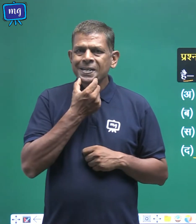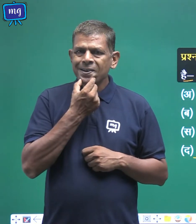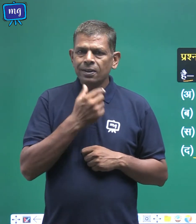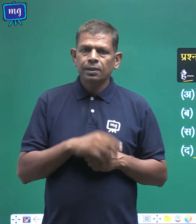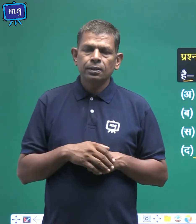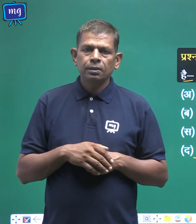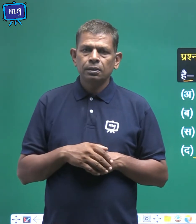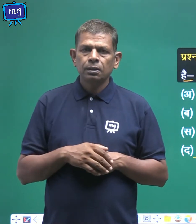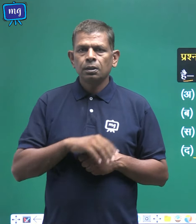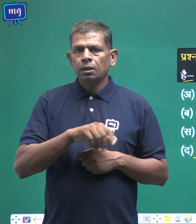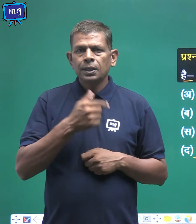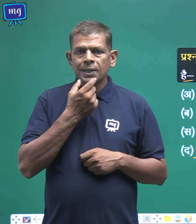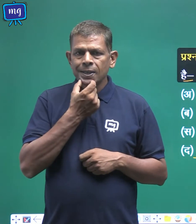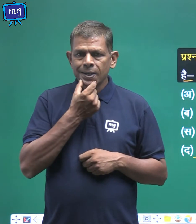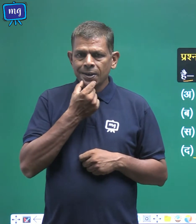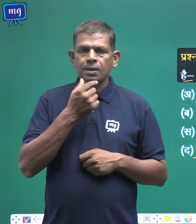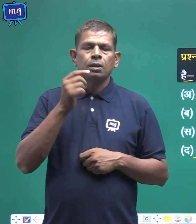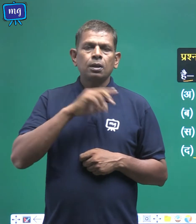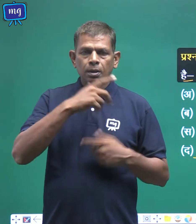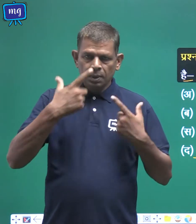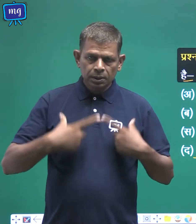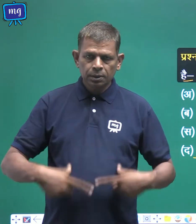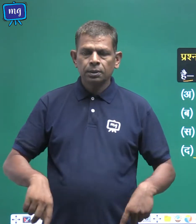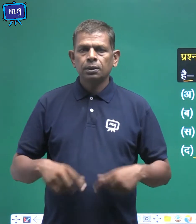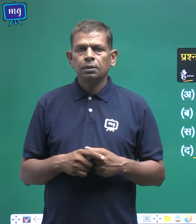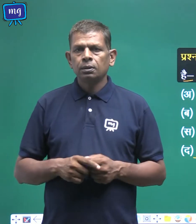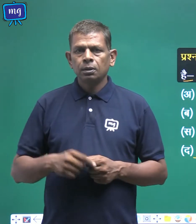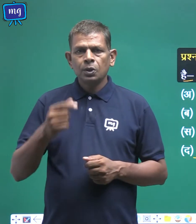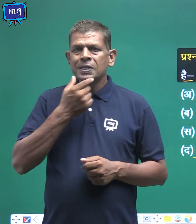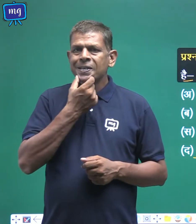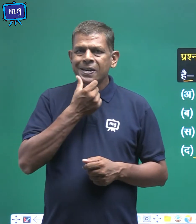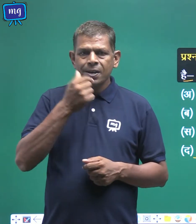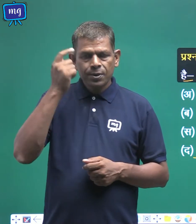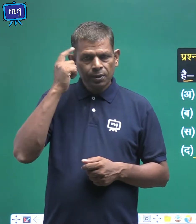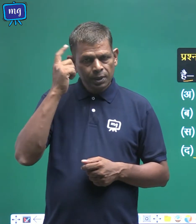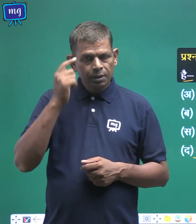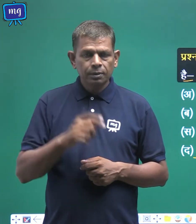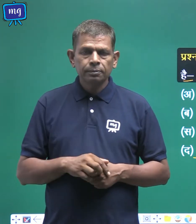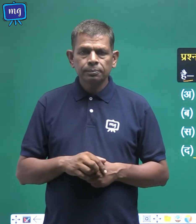लिए यानी हमारे शरीर की हड्डियों के लिए